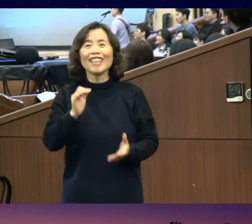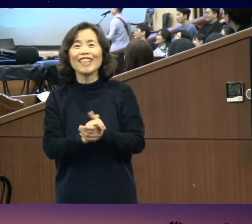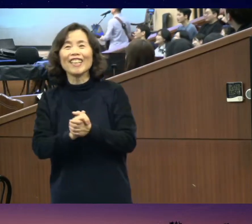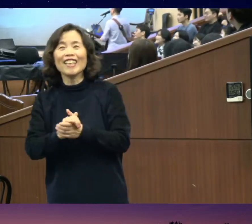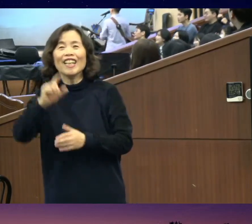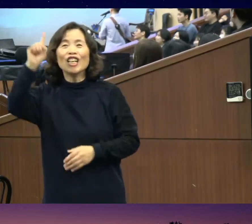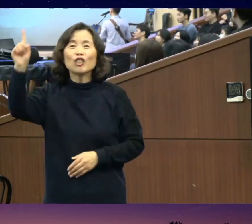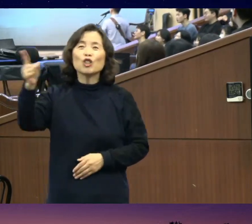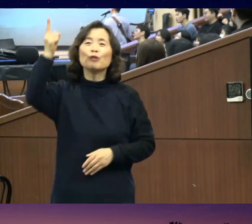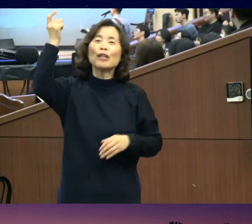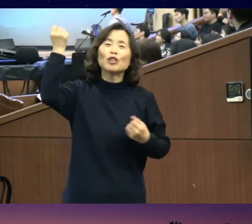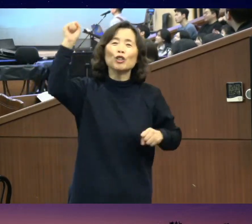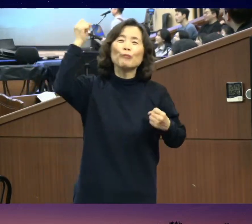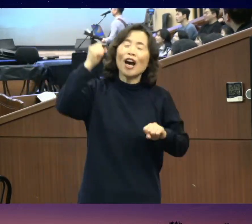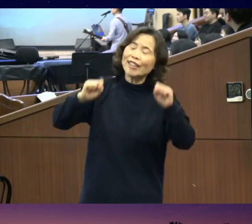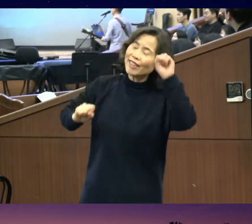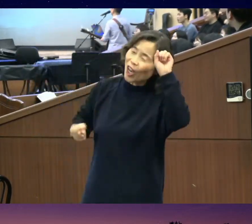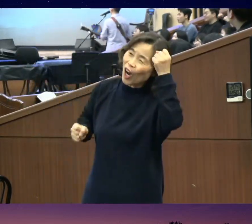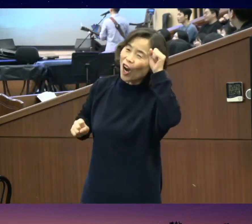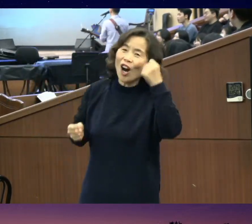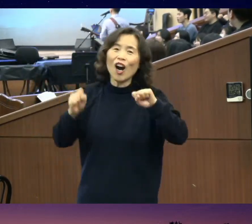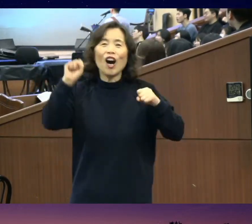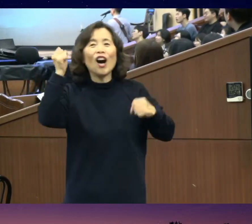다이처럼 나처럼 춤을 추면서